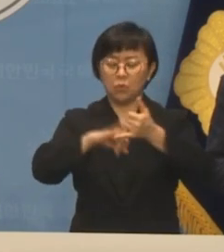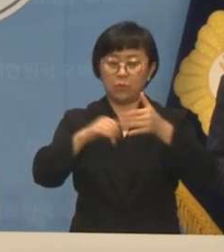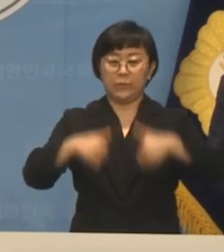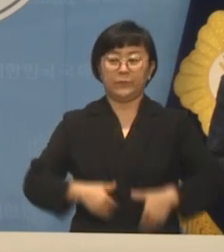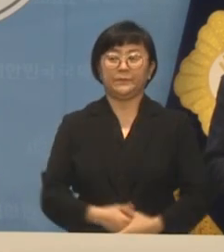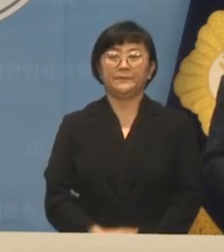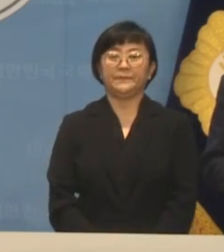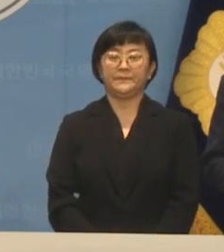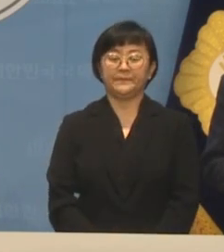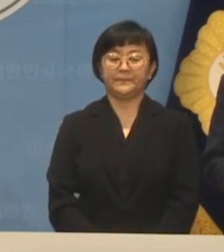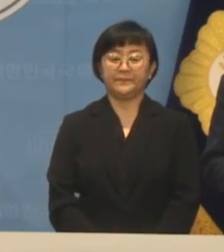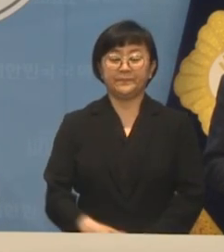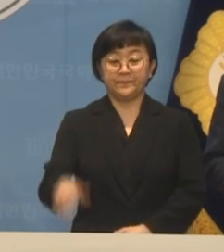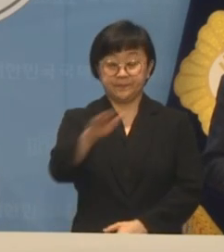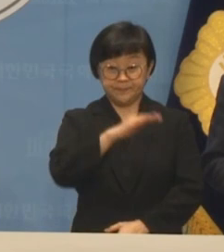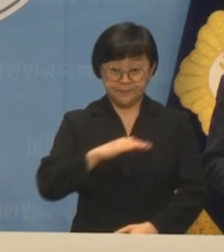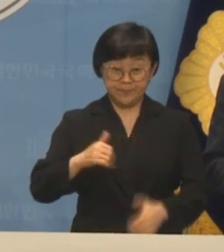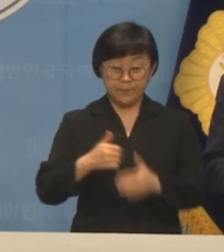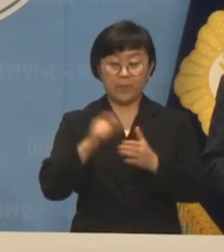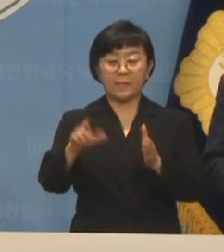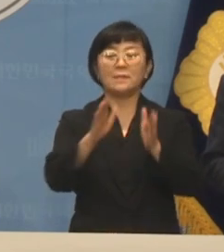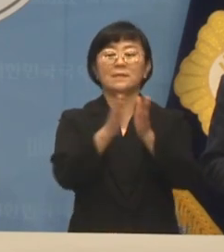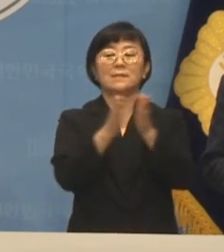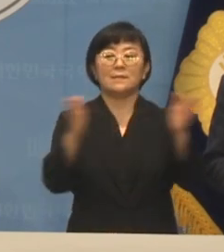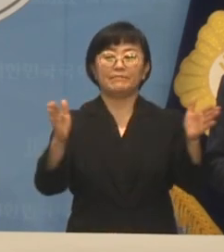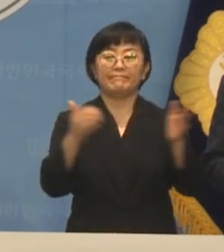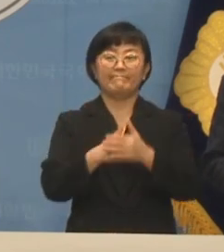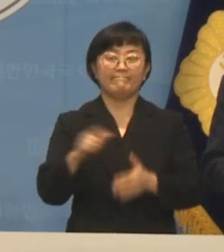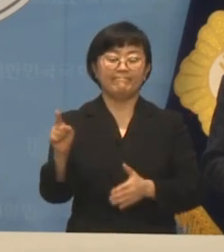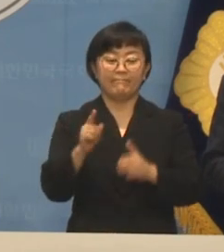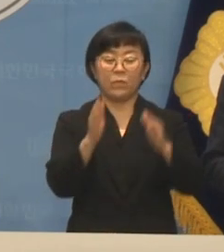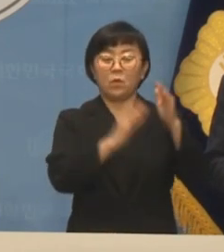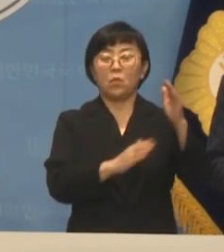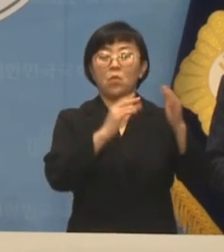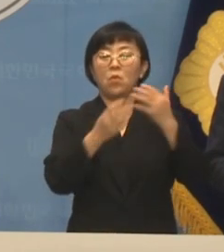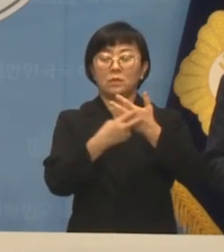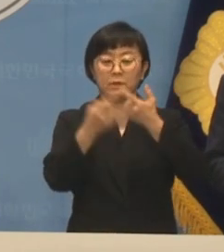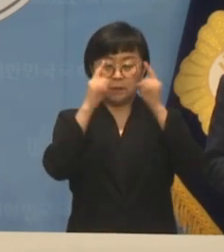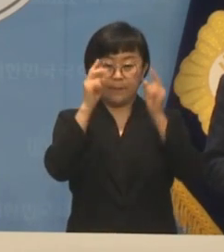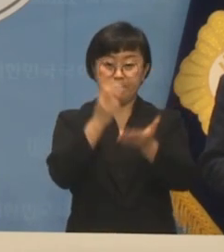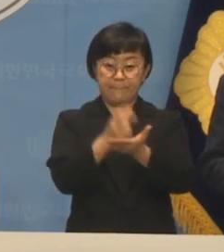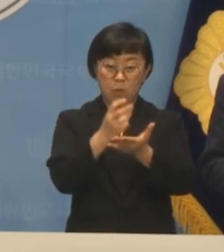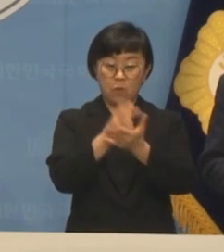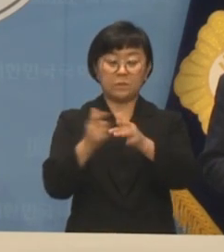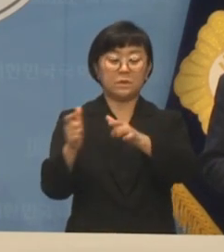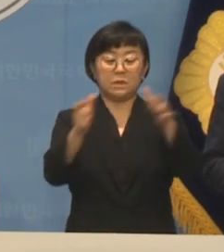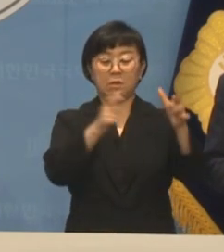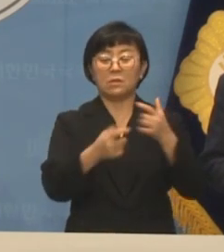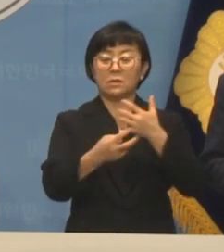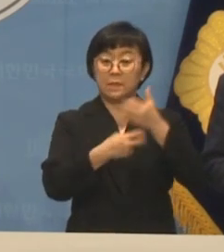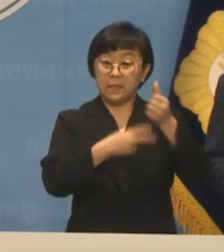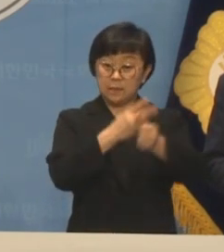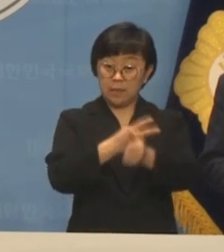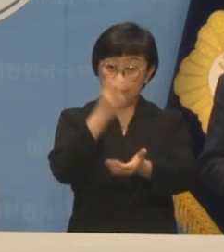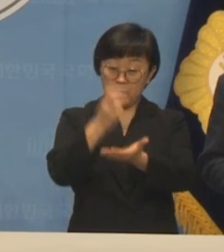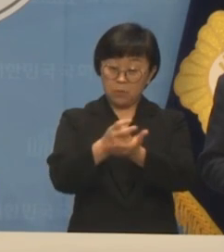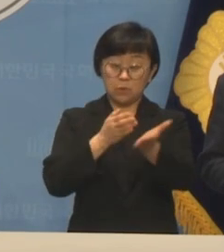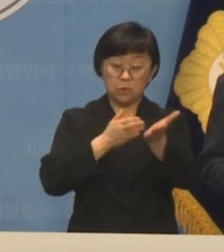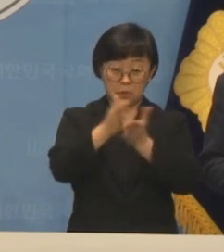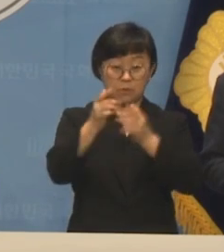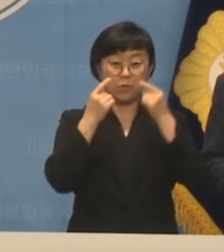합니다. 우리는 그 시작이 바로 공공의대법과 지역의사제법의